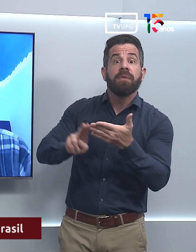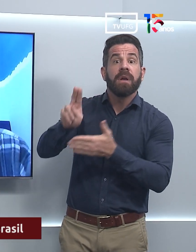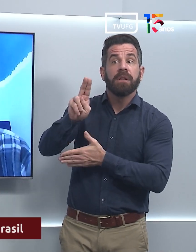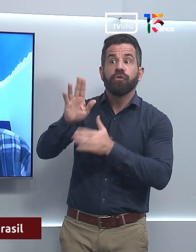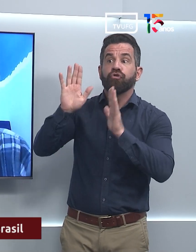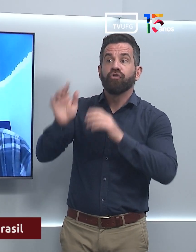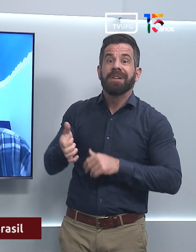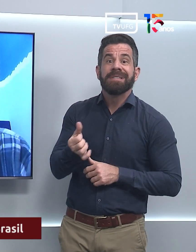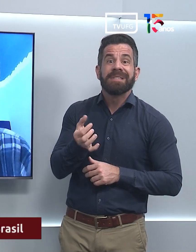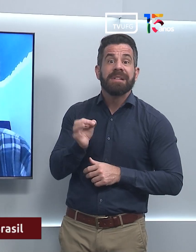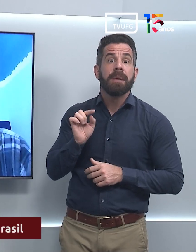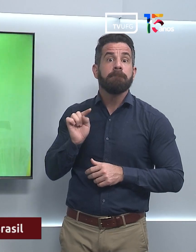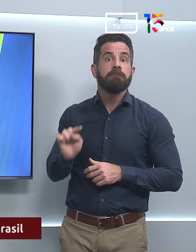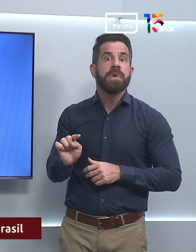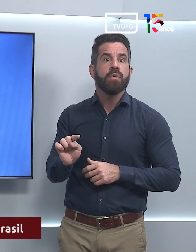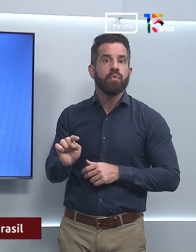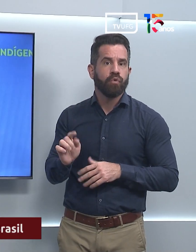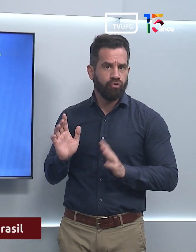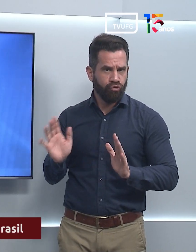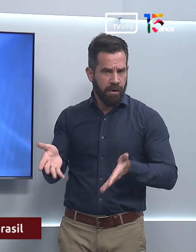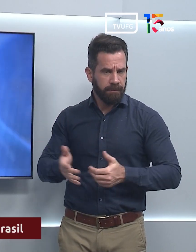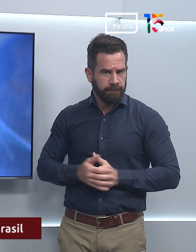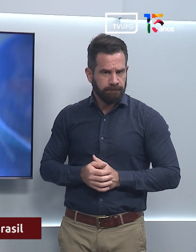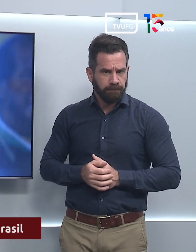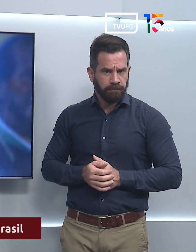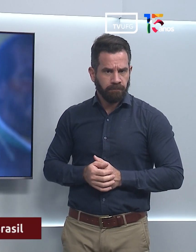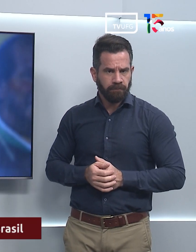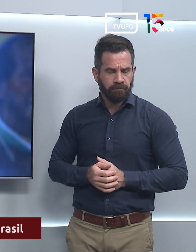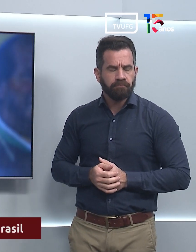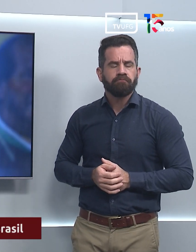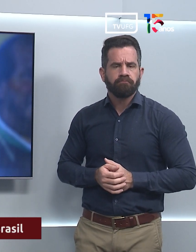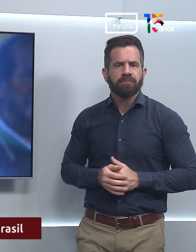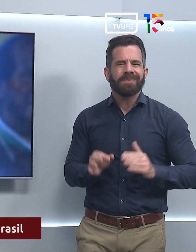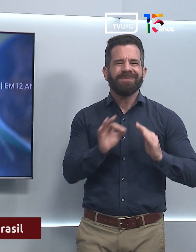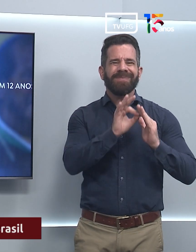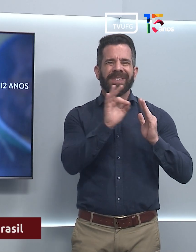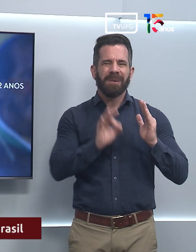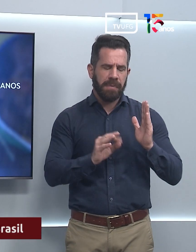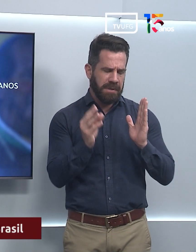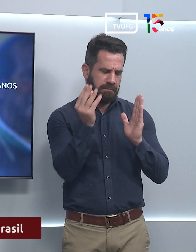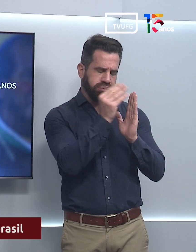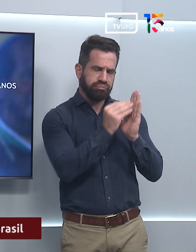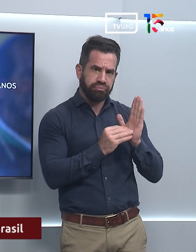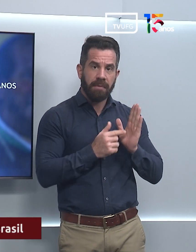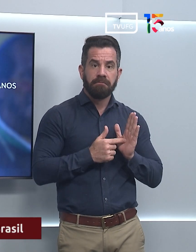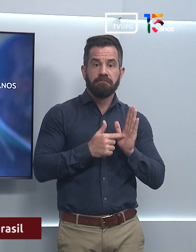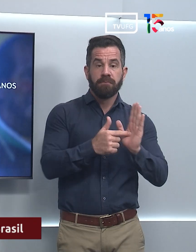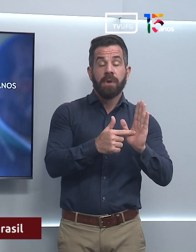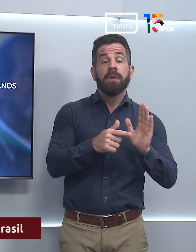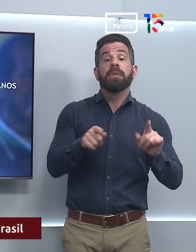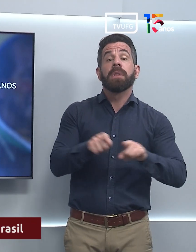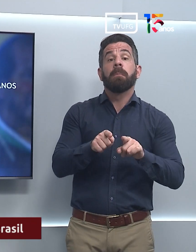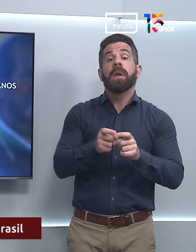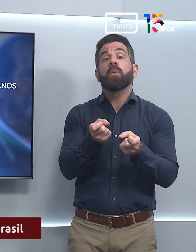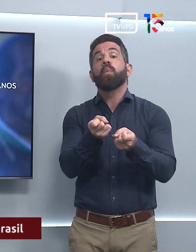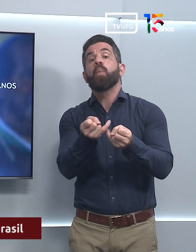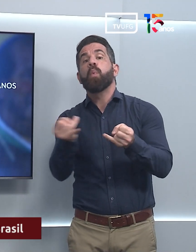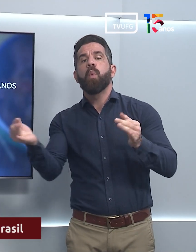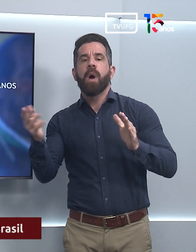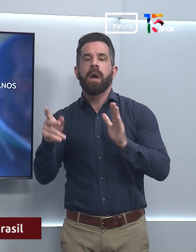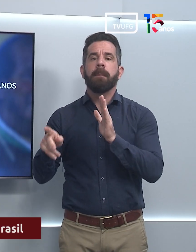de 60.000 pessoas. O documento também destaca que o total de etnias declaradas aumentou